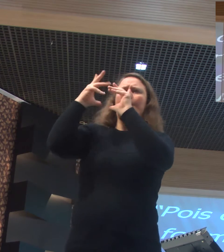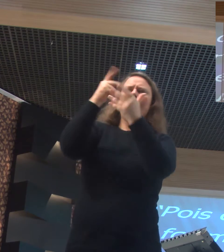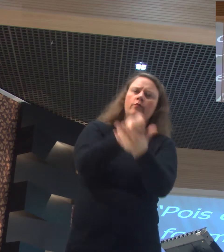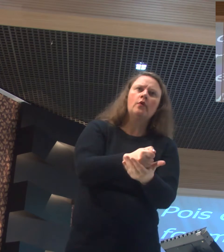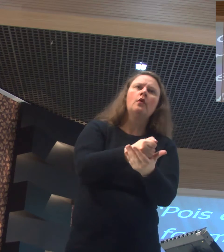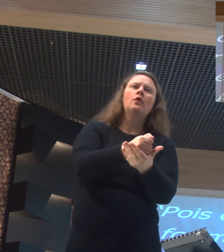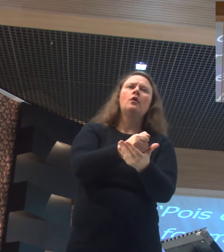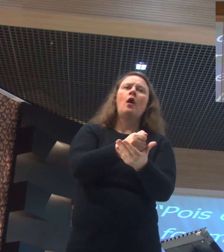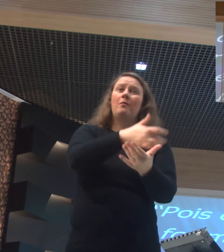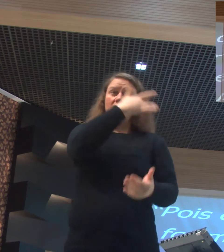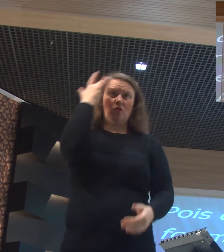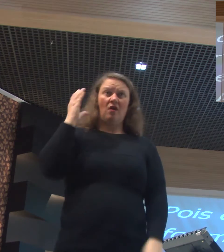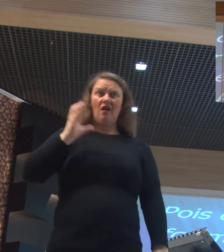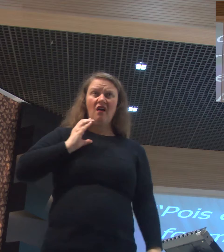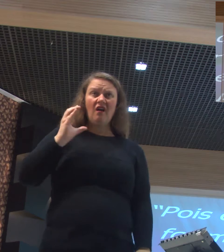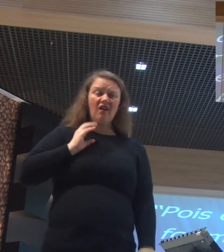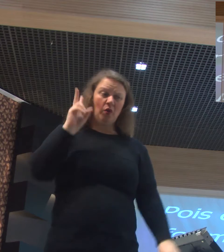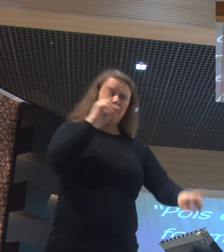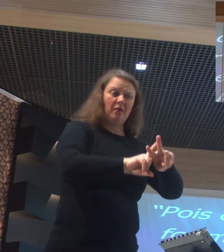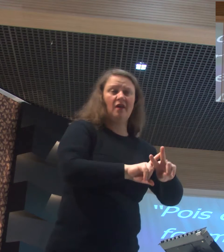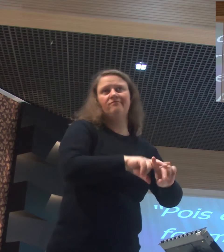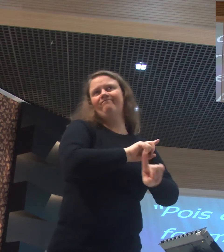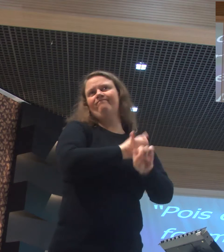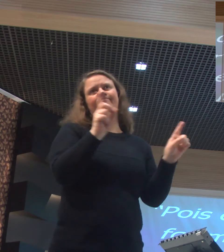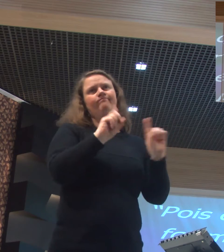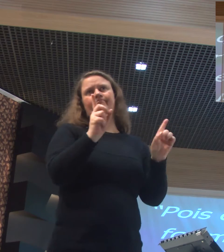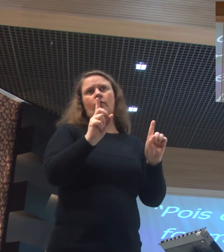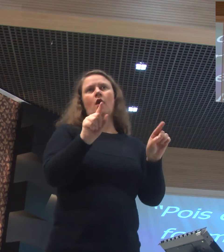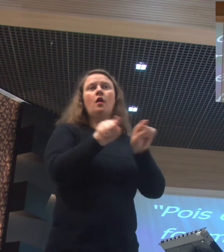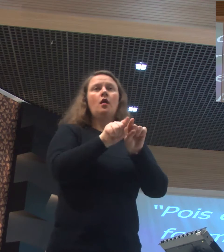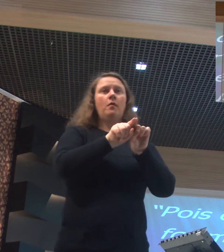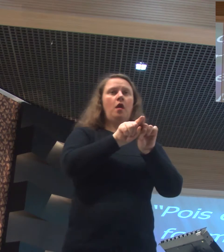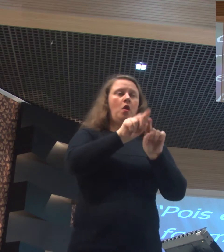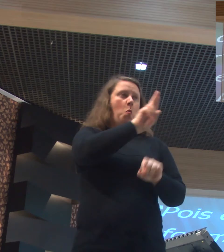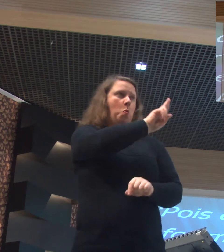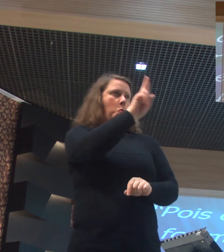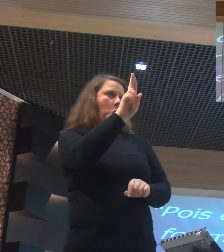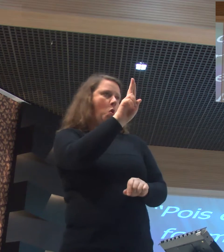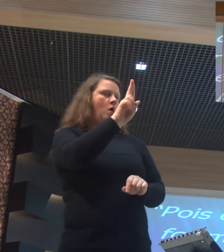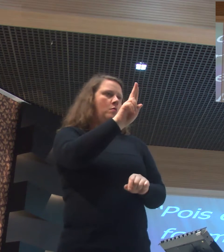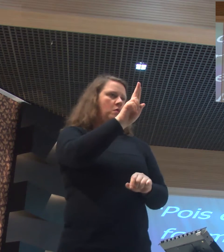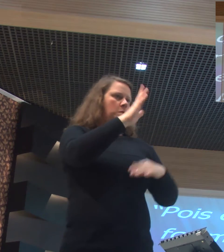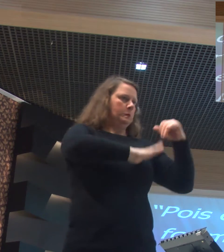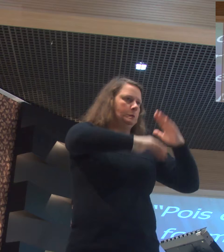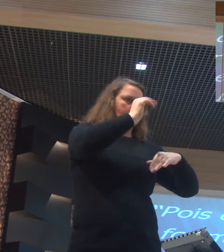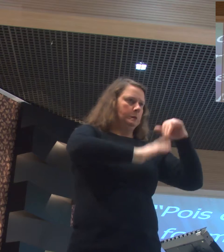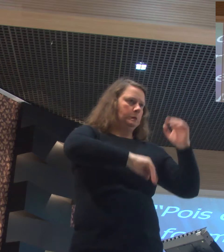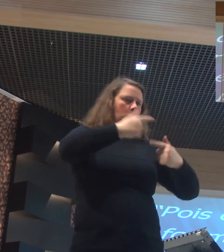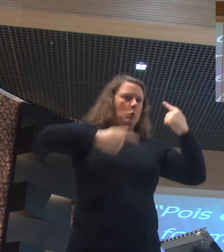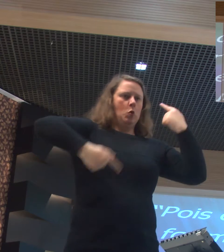que era rico ia para a cadeia, ou alguém que tinha um nome, uma posição social, um cargo